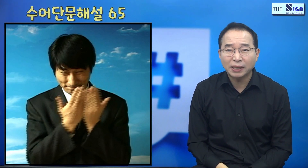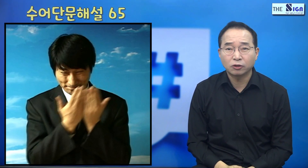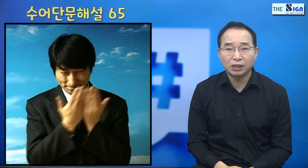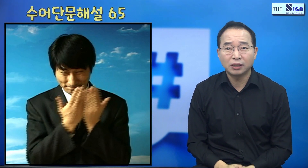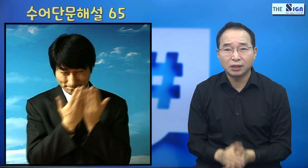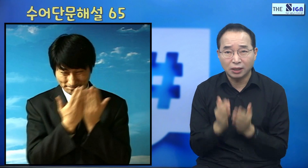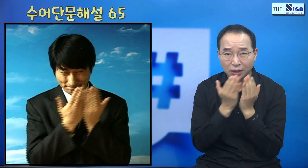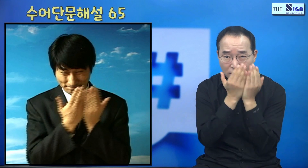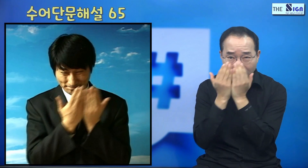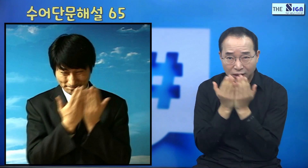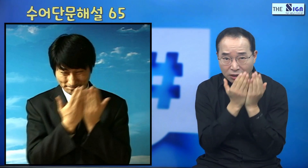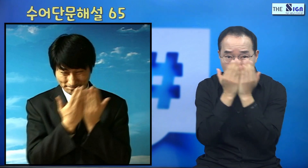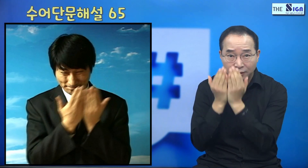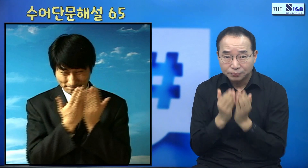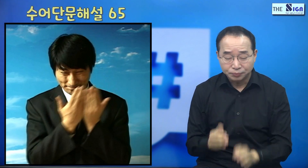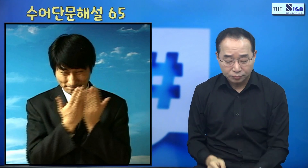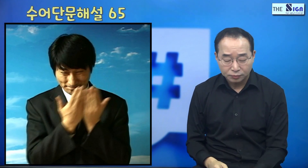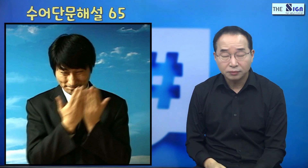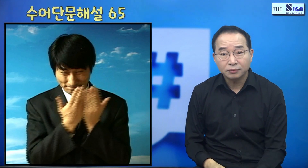들였다 파더니